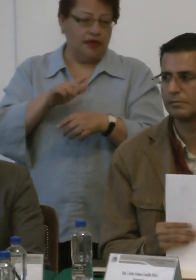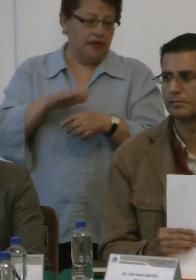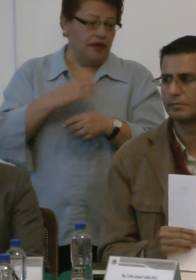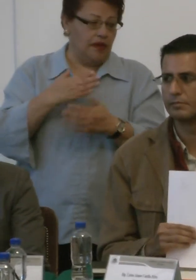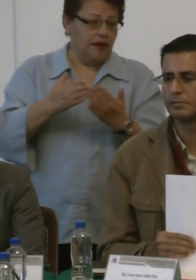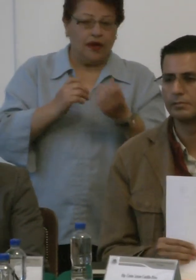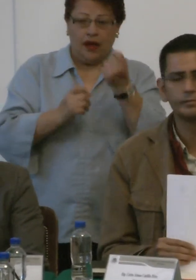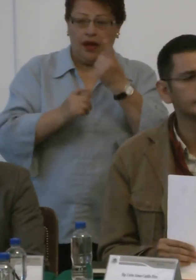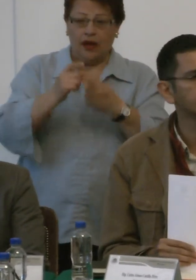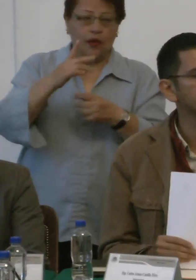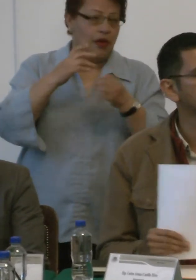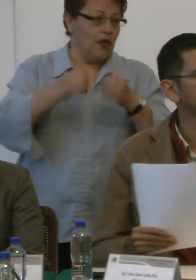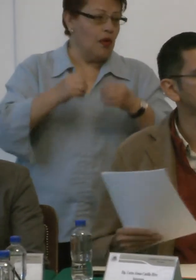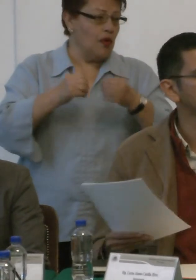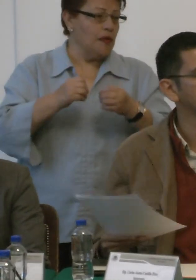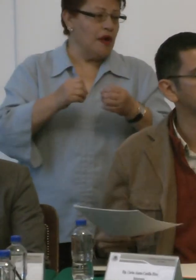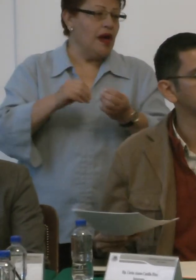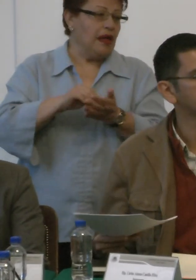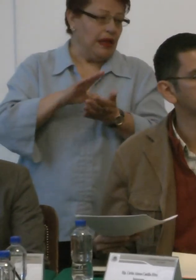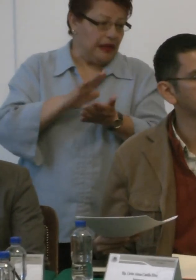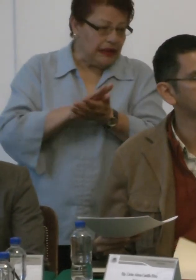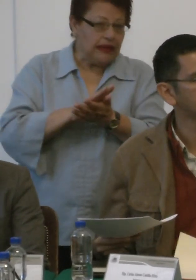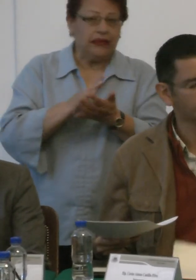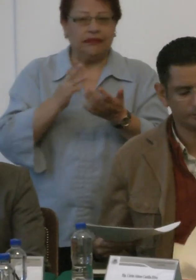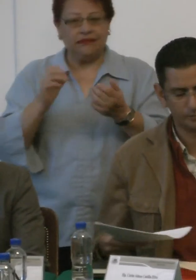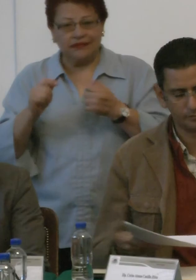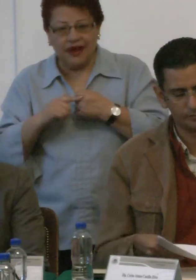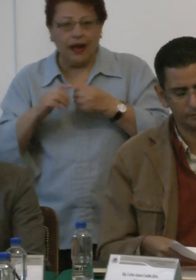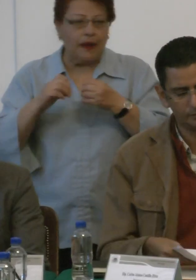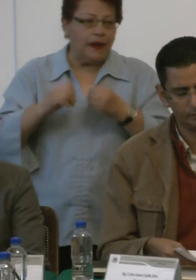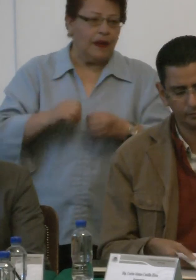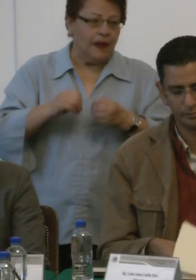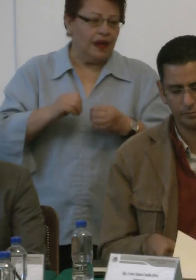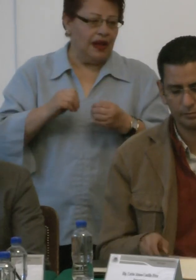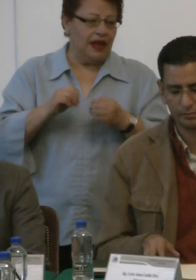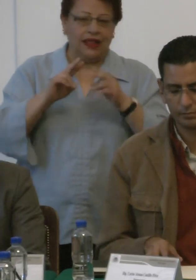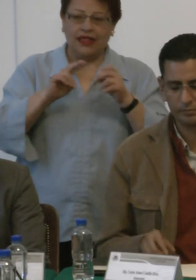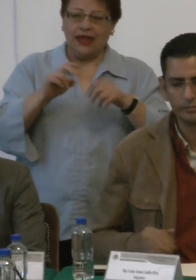algunos tienen un poquito de problema con el tema del tiempo.